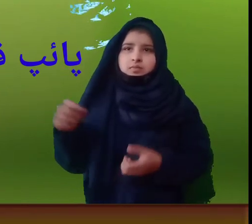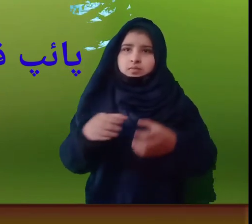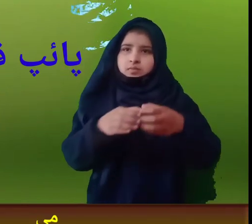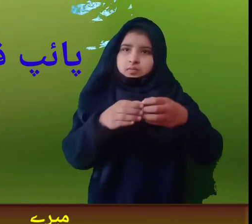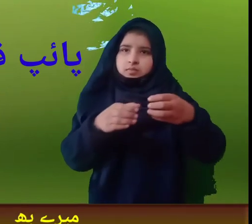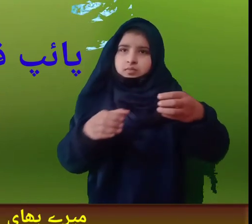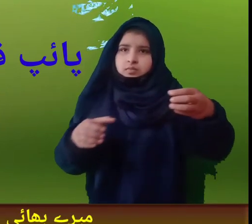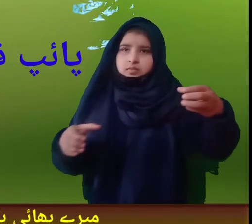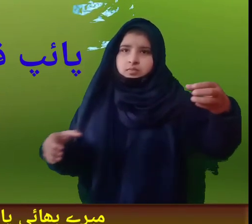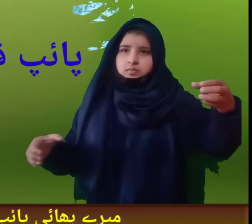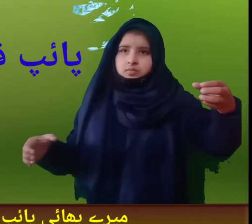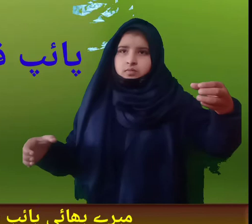पाइप फैक्ट्री